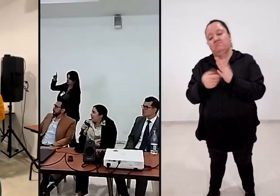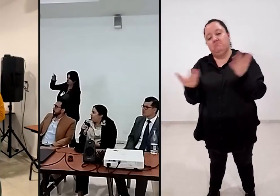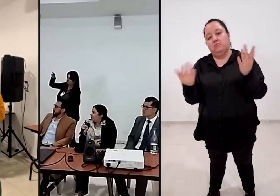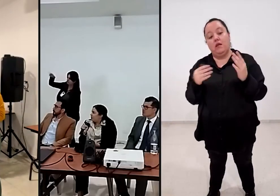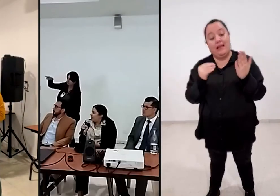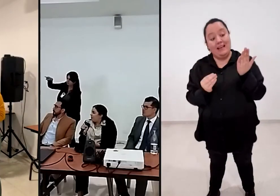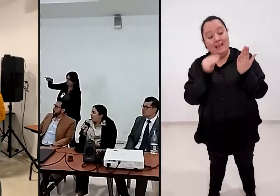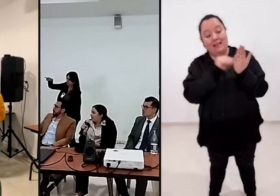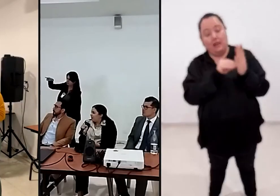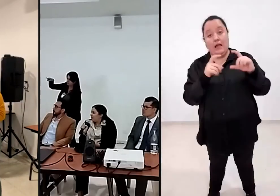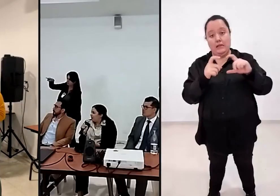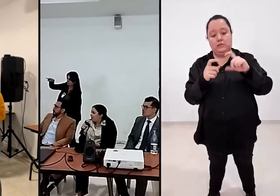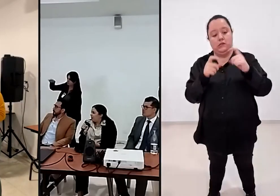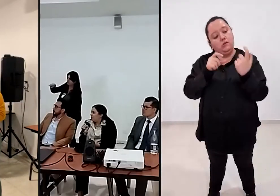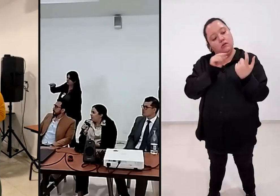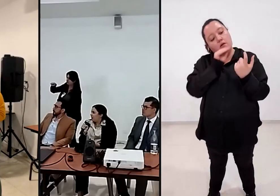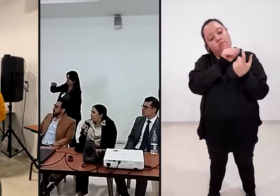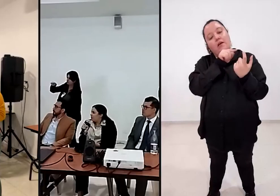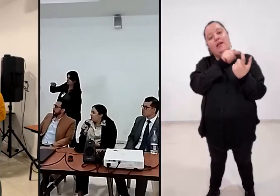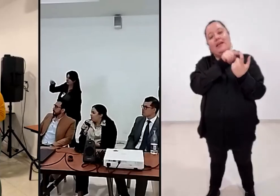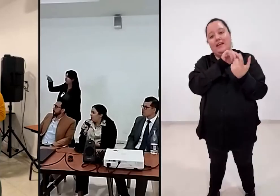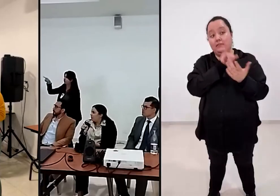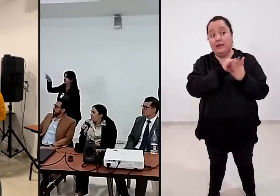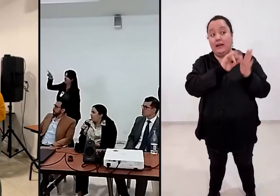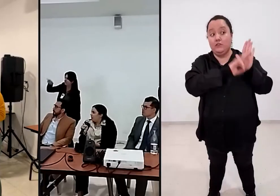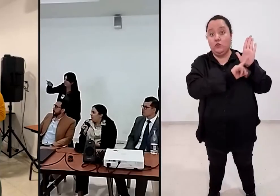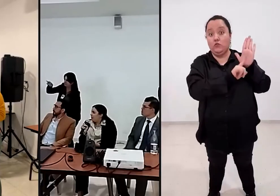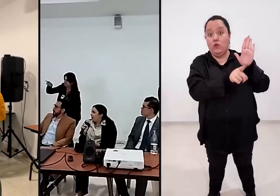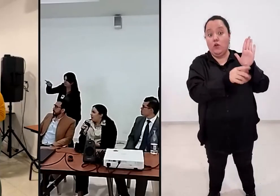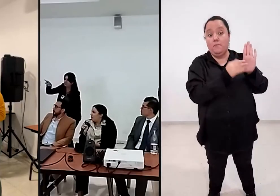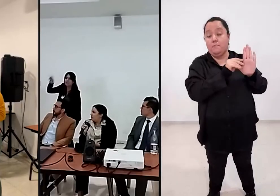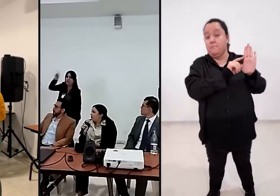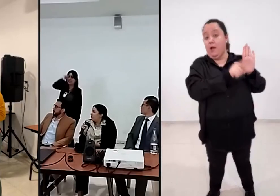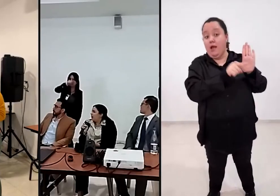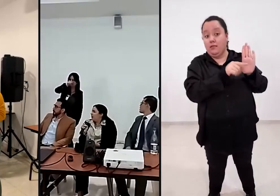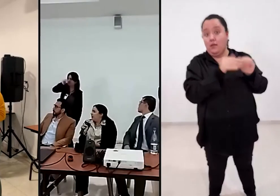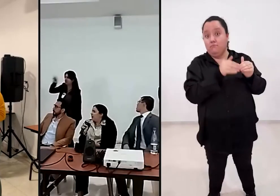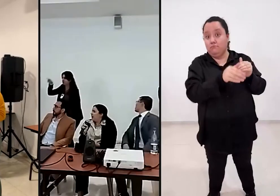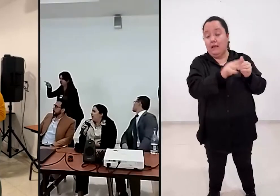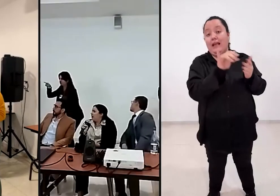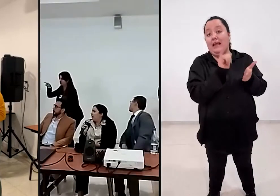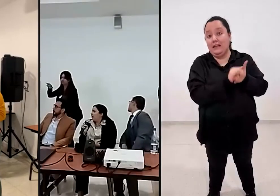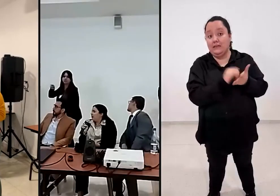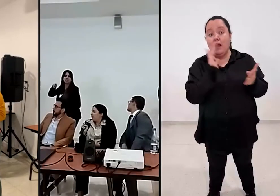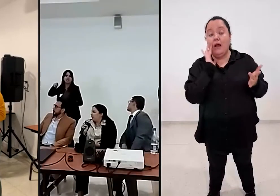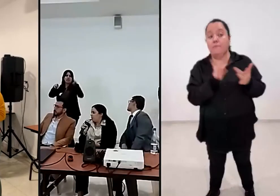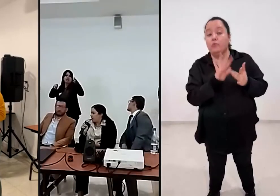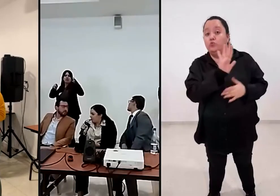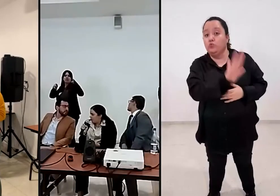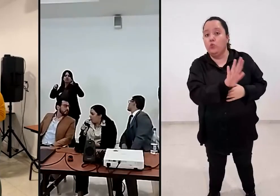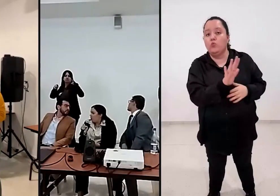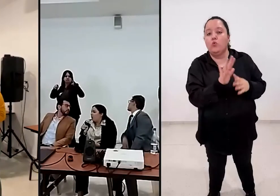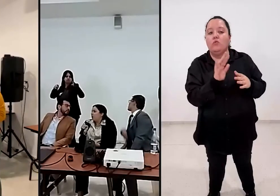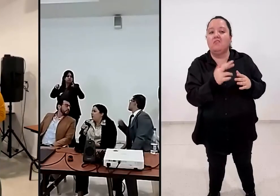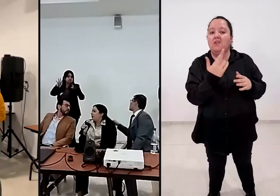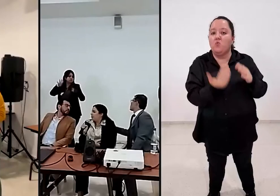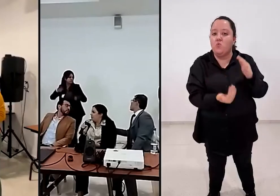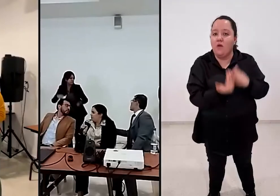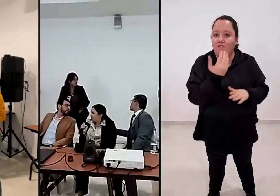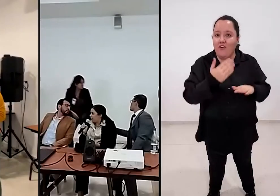entonces a partir de la experiencia de la resolución y para cuando la renovación